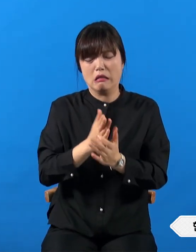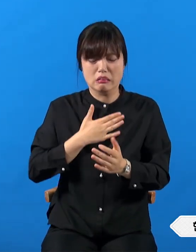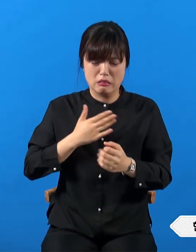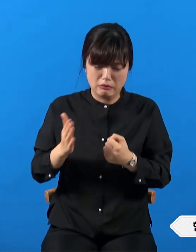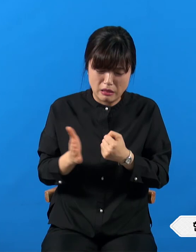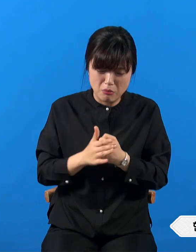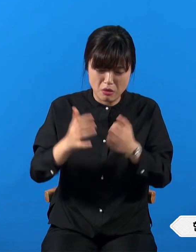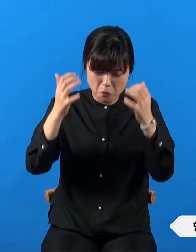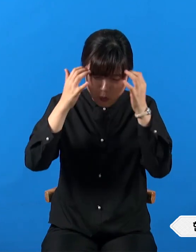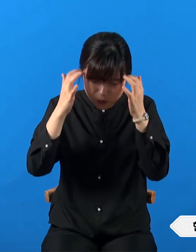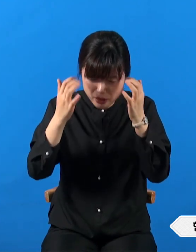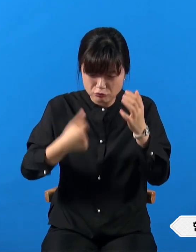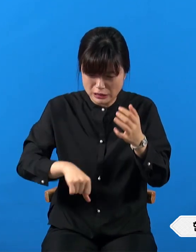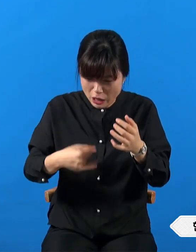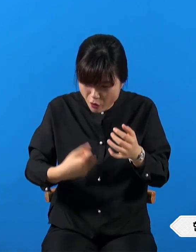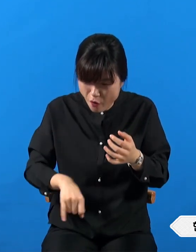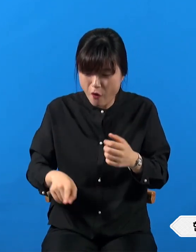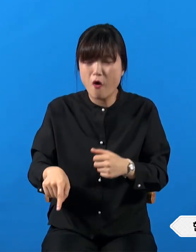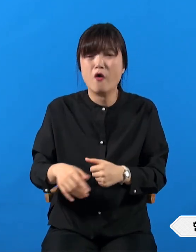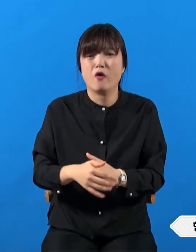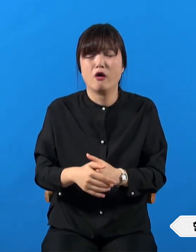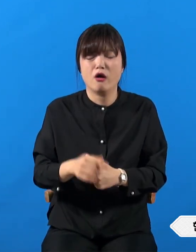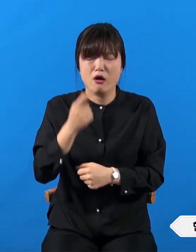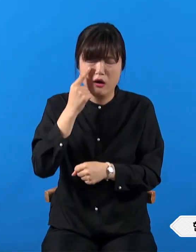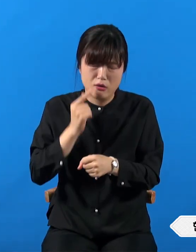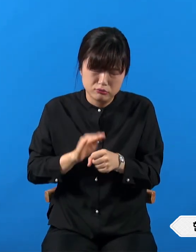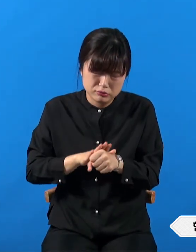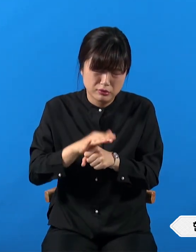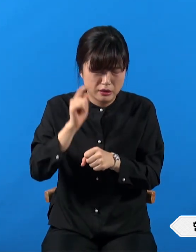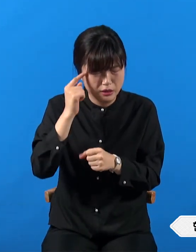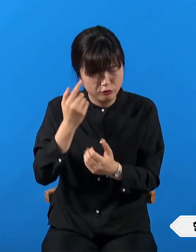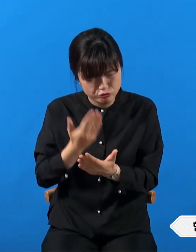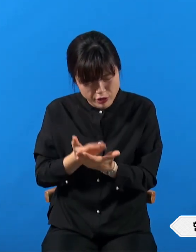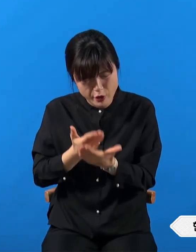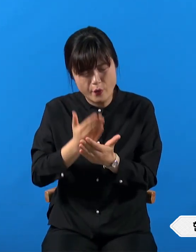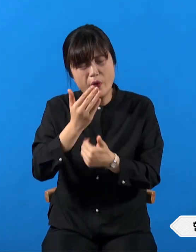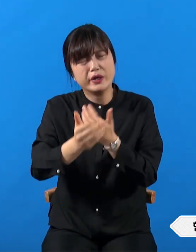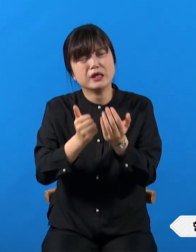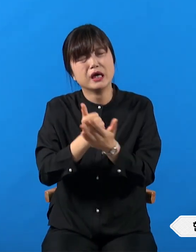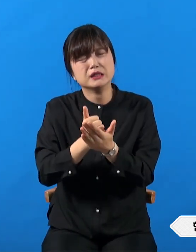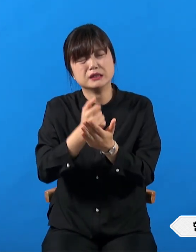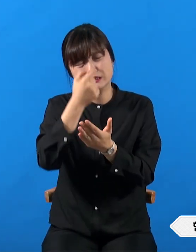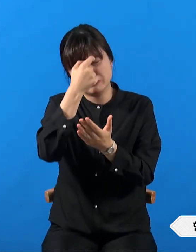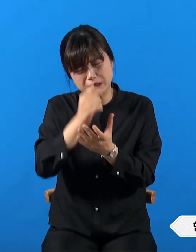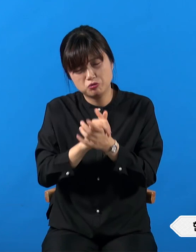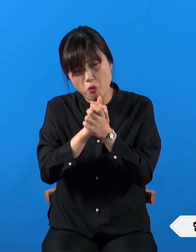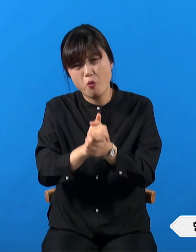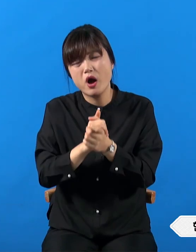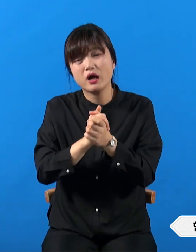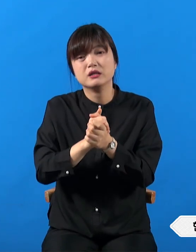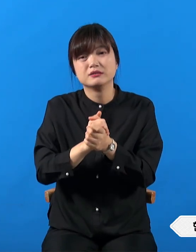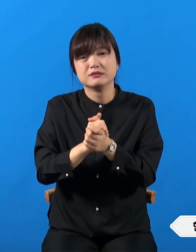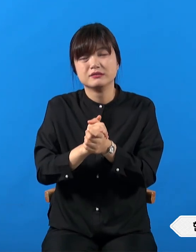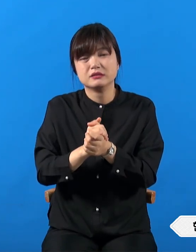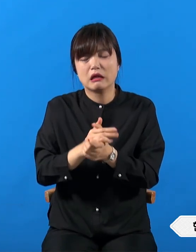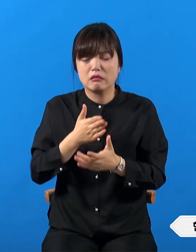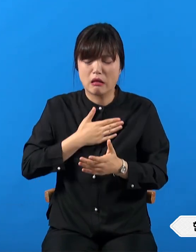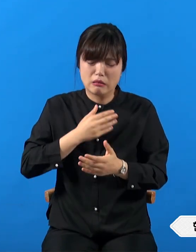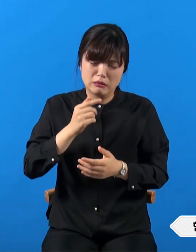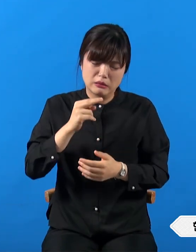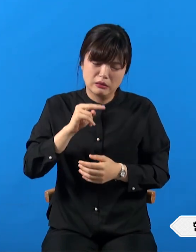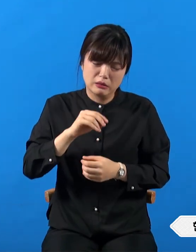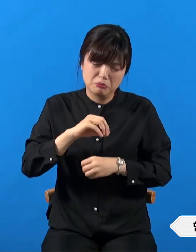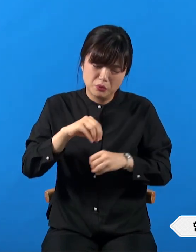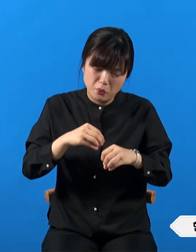나 때문에 고생하는 이 자식들 불쌍히 여겨달라고 얼마나 기도했을까? 나는